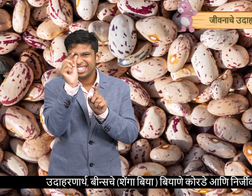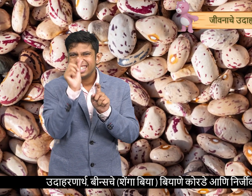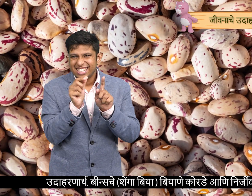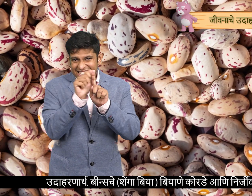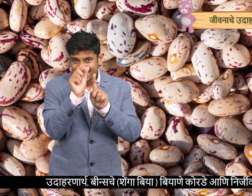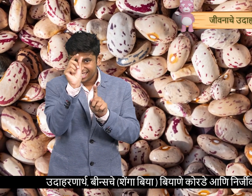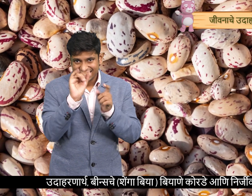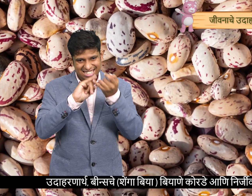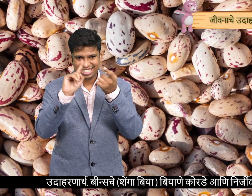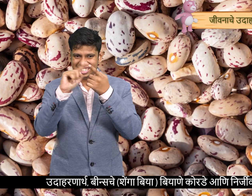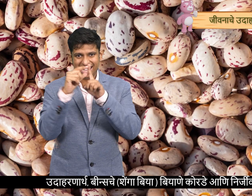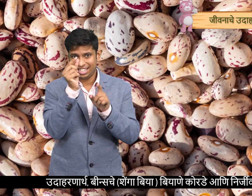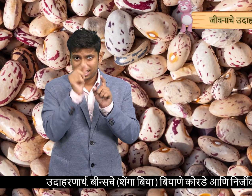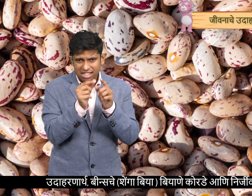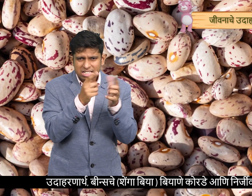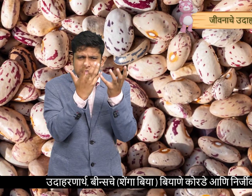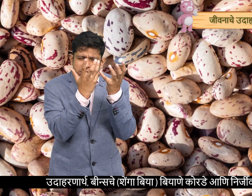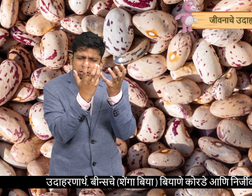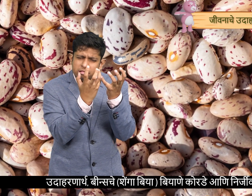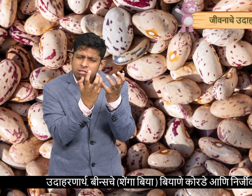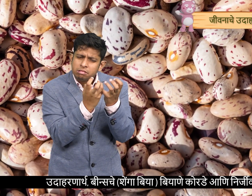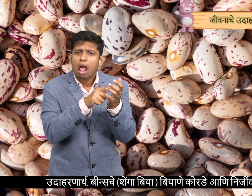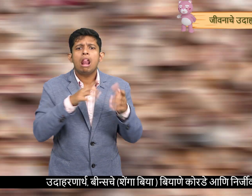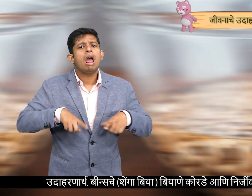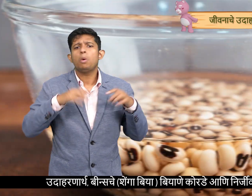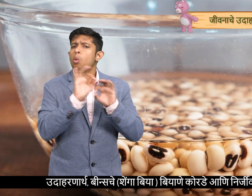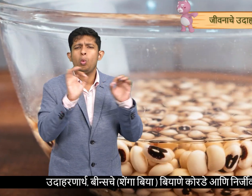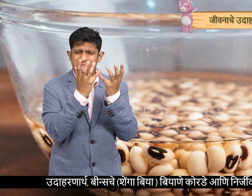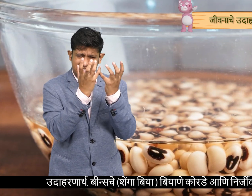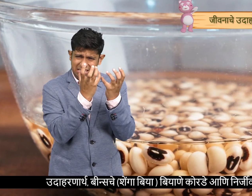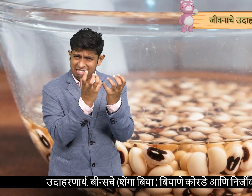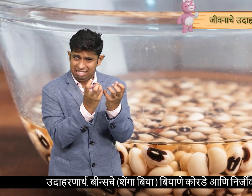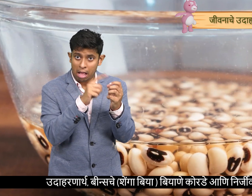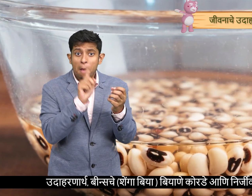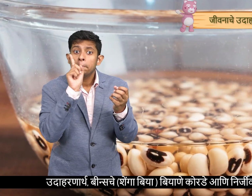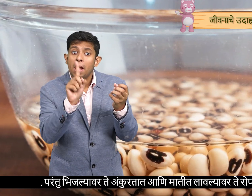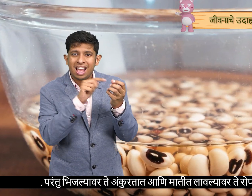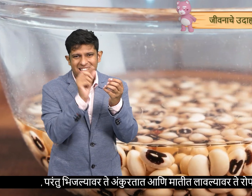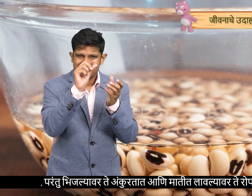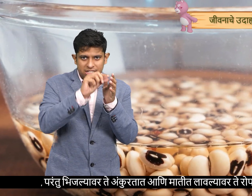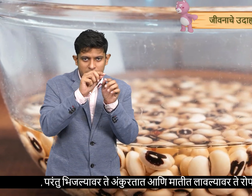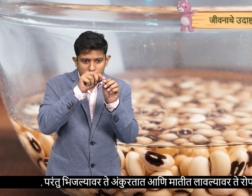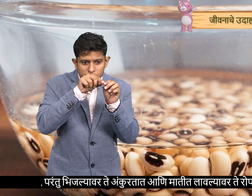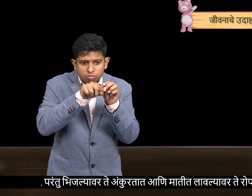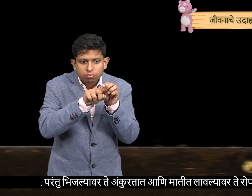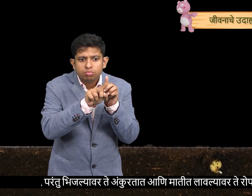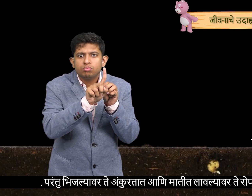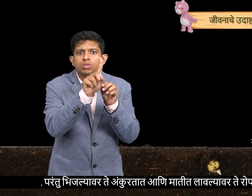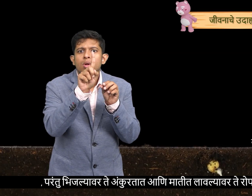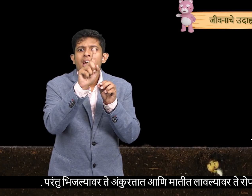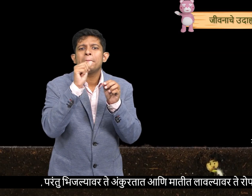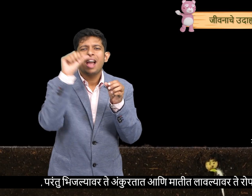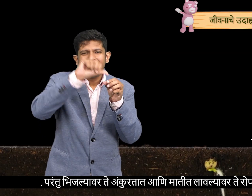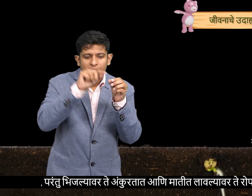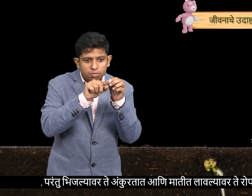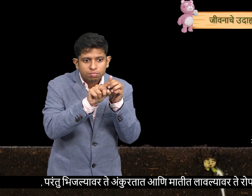बीन्सचे शेंगा बियांचे बियाणे कोरडे आणि निर्जीव दिसू शकतात, परंतु